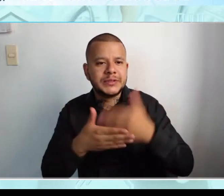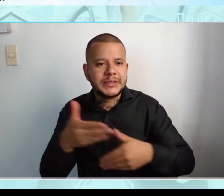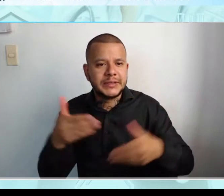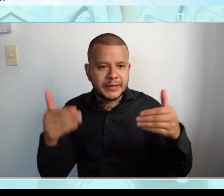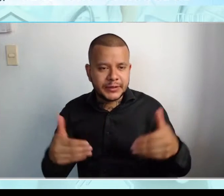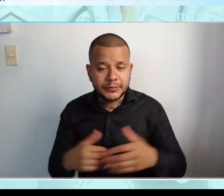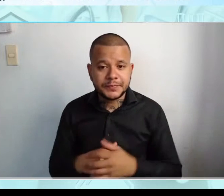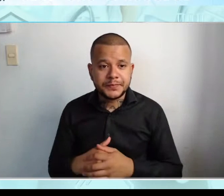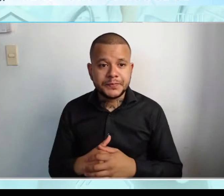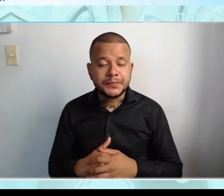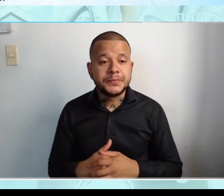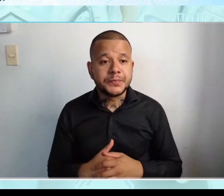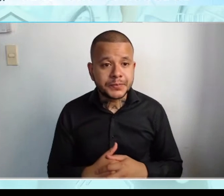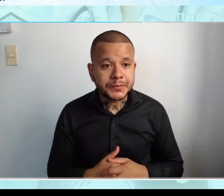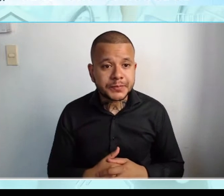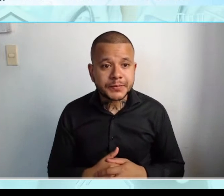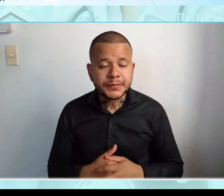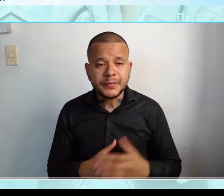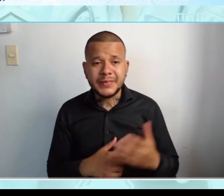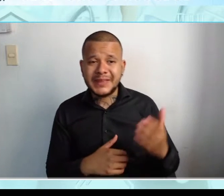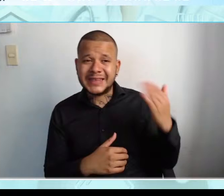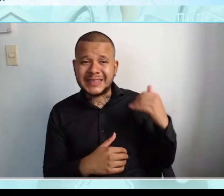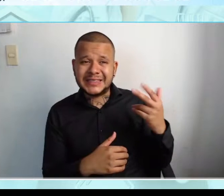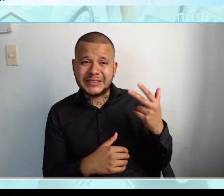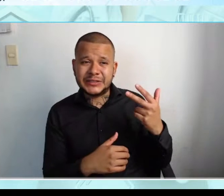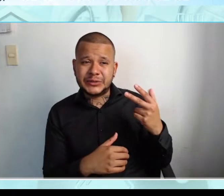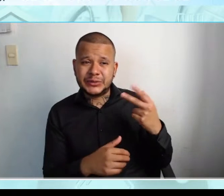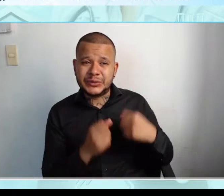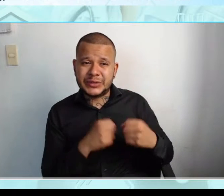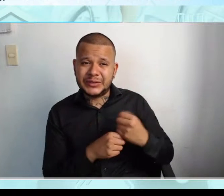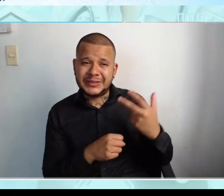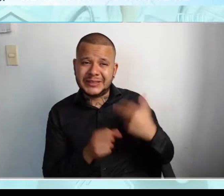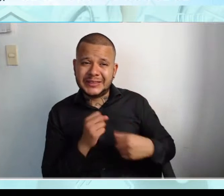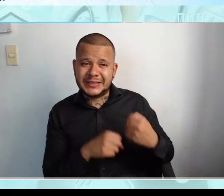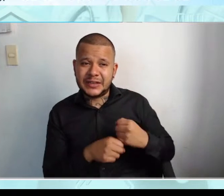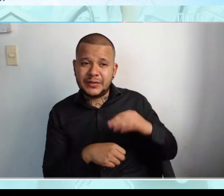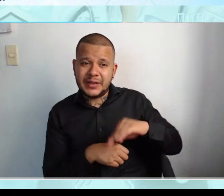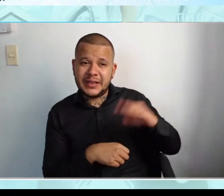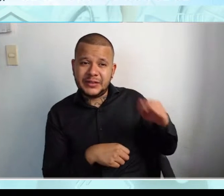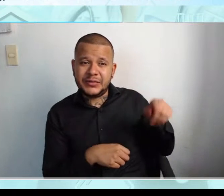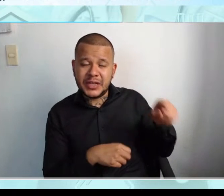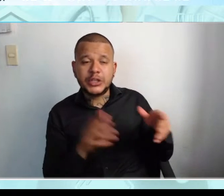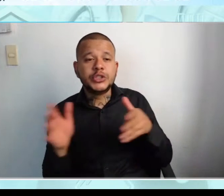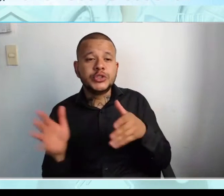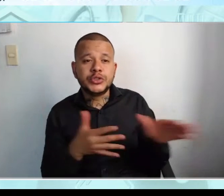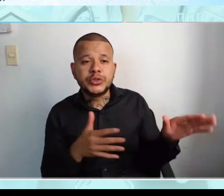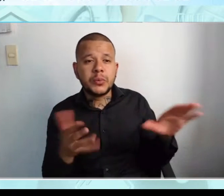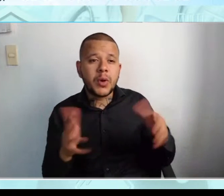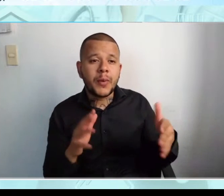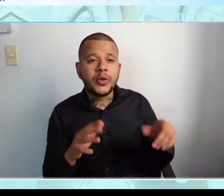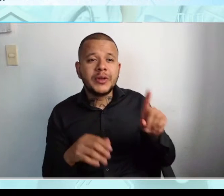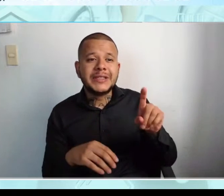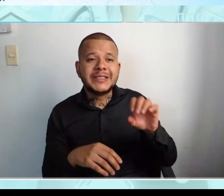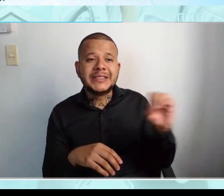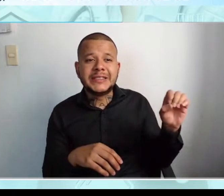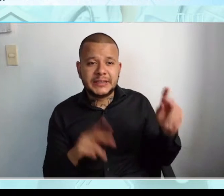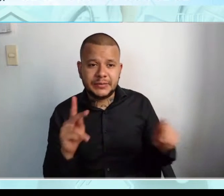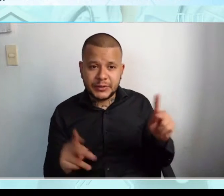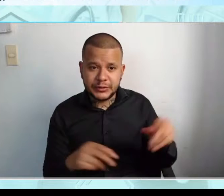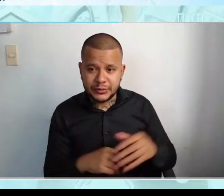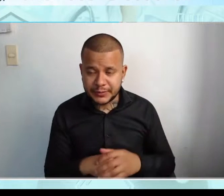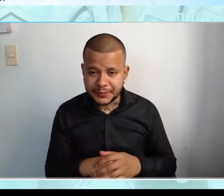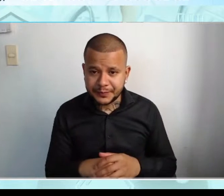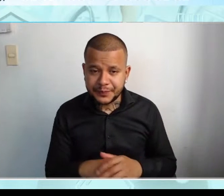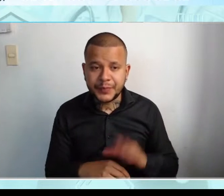como en estos 2 o 3 años anteriores en Antioquia se pudieron capacitar alrededor de 600 personas, el recurso humano en